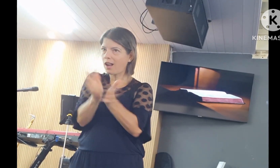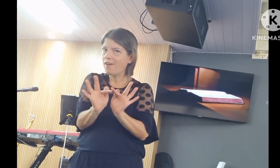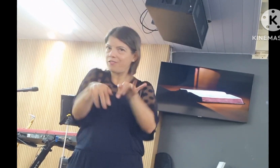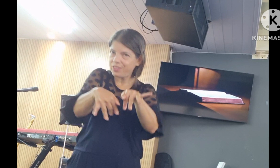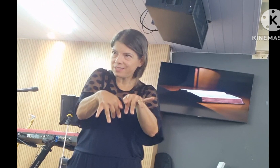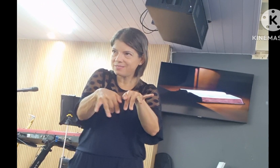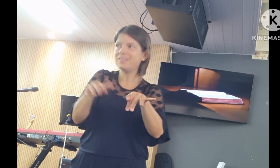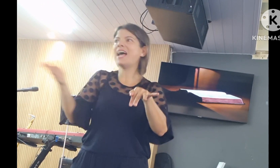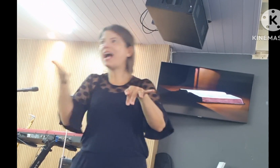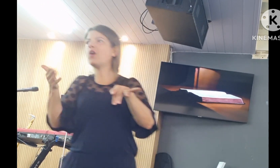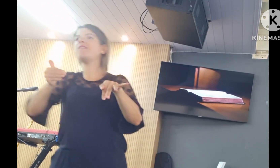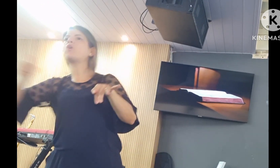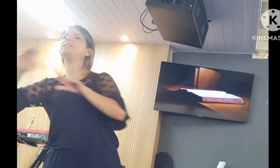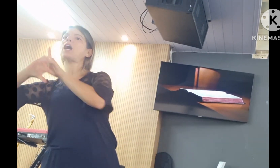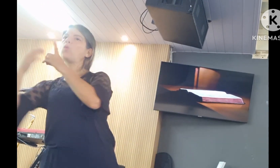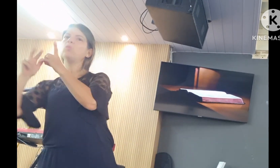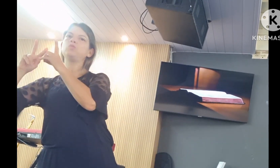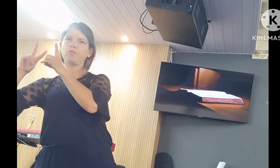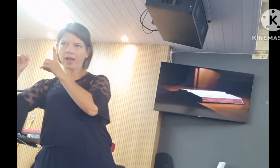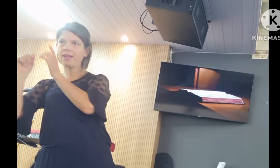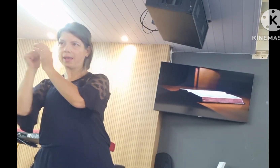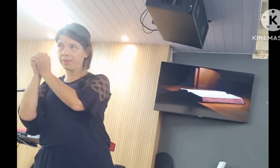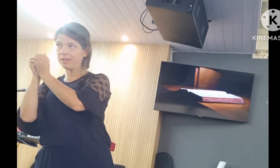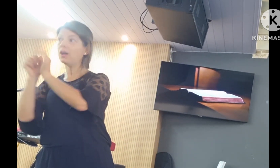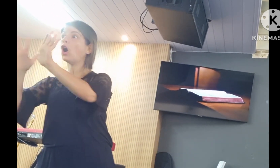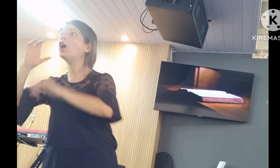que vem às 8 horas estaremos aqui